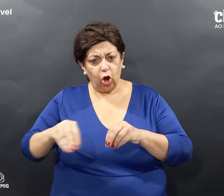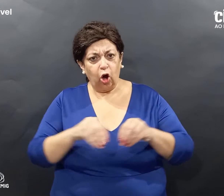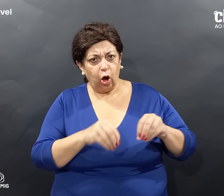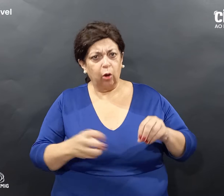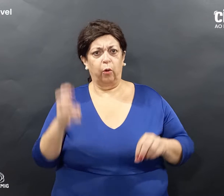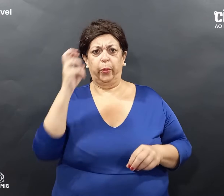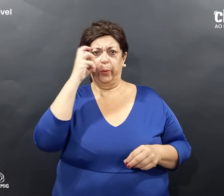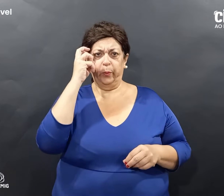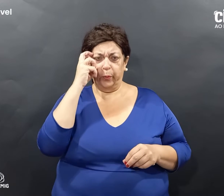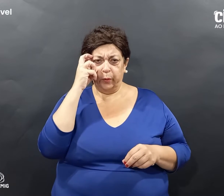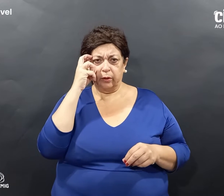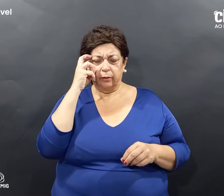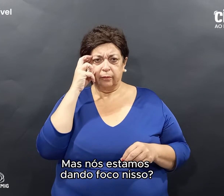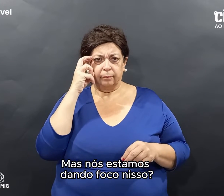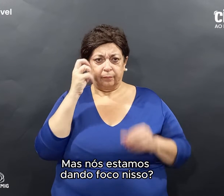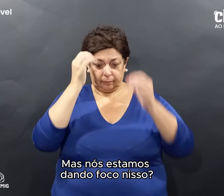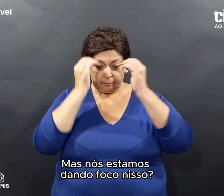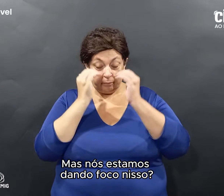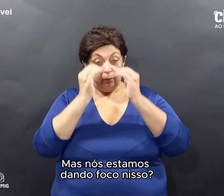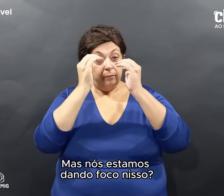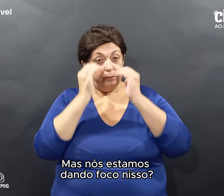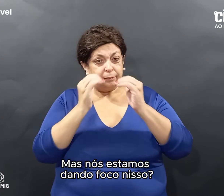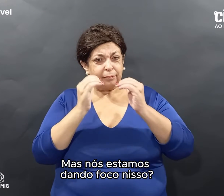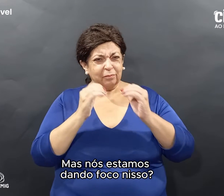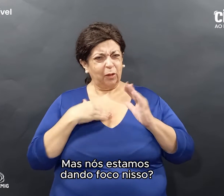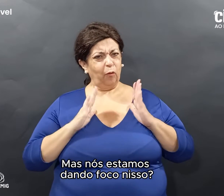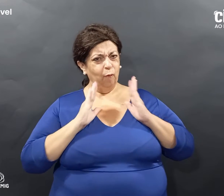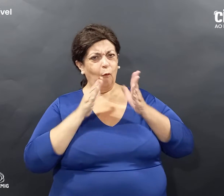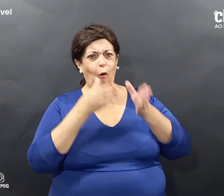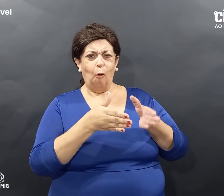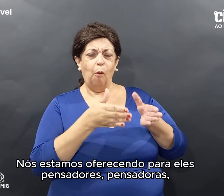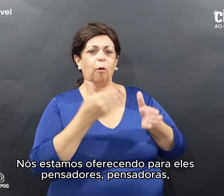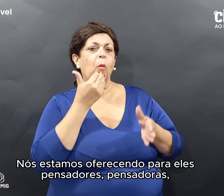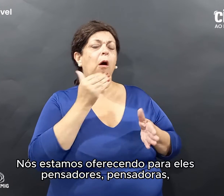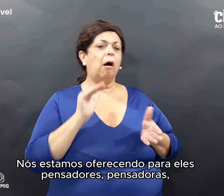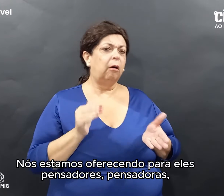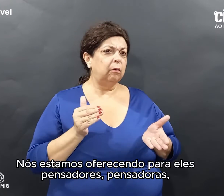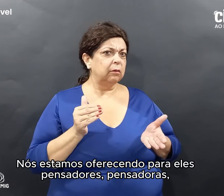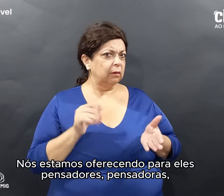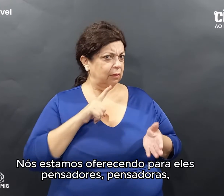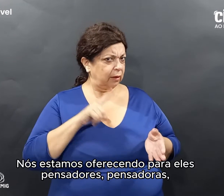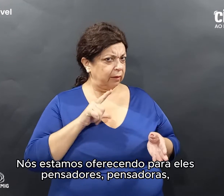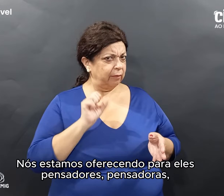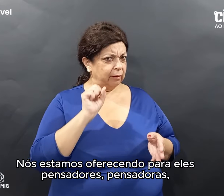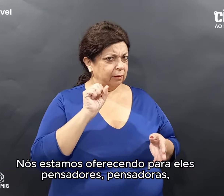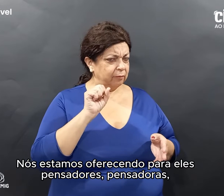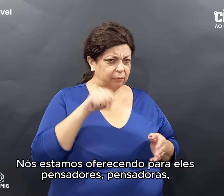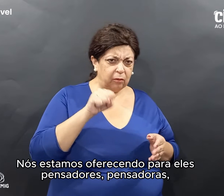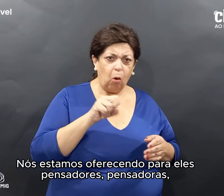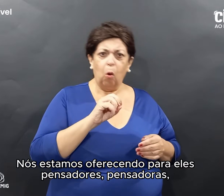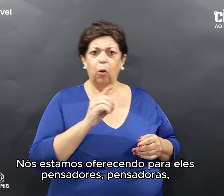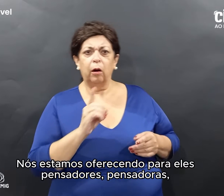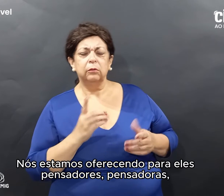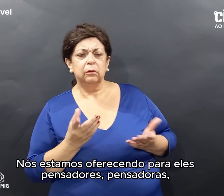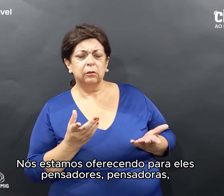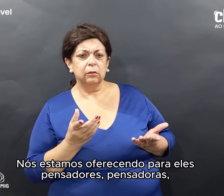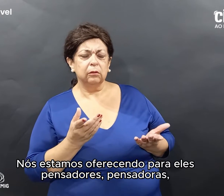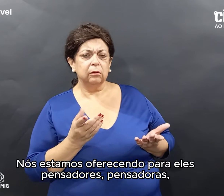cultura. Mas nós estamos dando foco nisso? Nós estamos oferecendo para